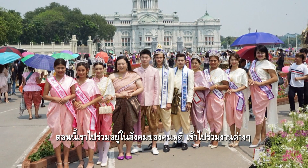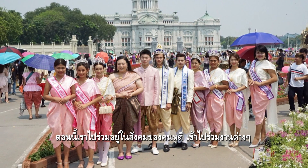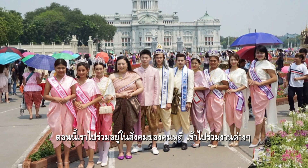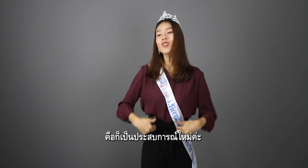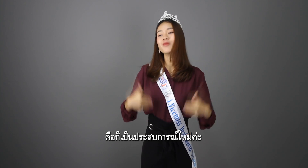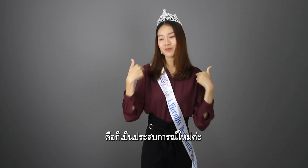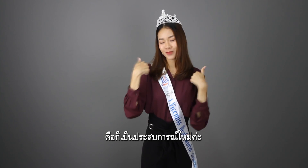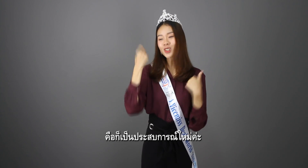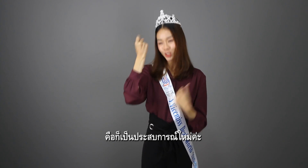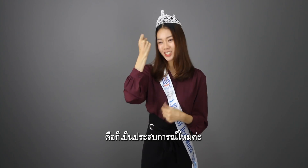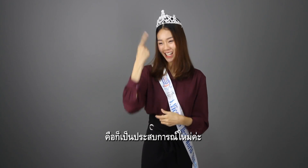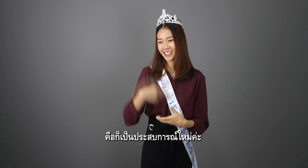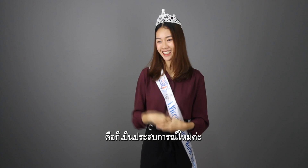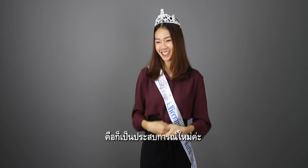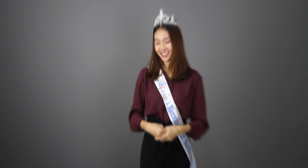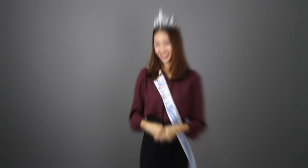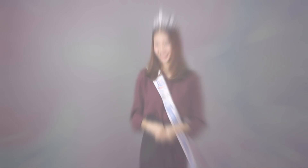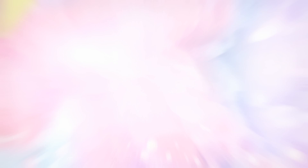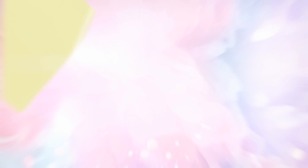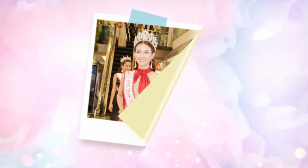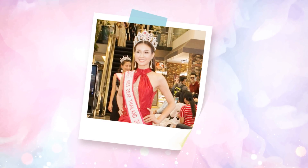ต่างๆคือก็เป็นประสบการณ์ใหม่